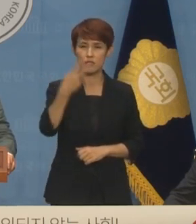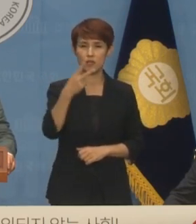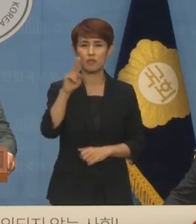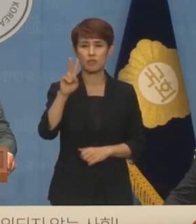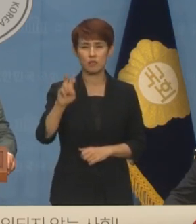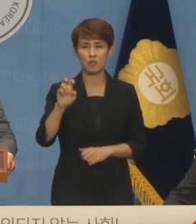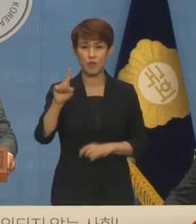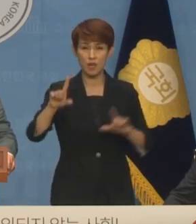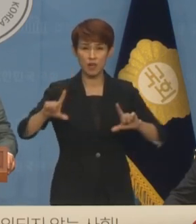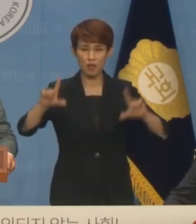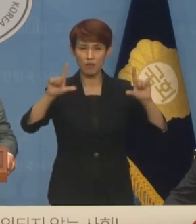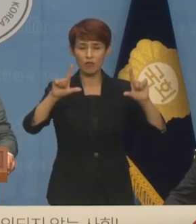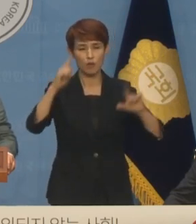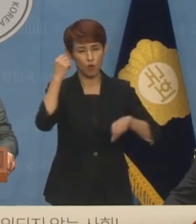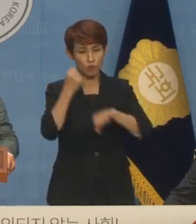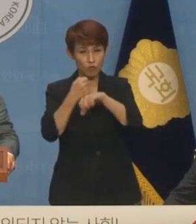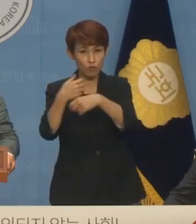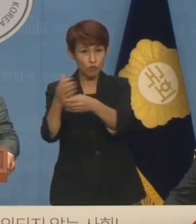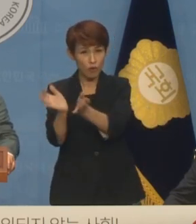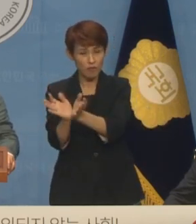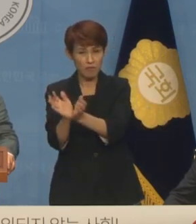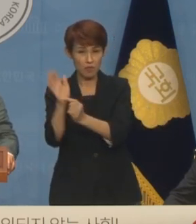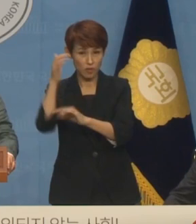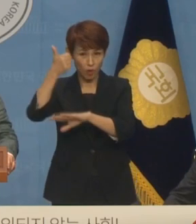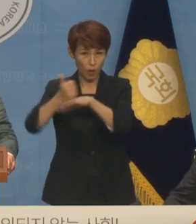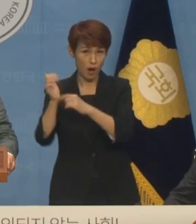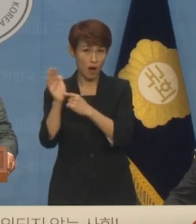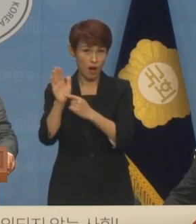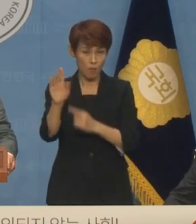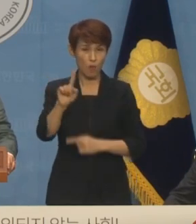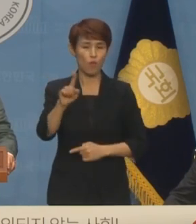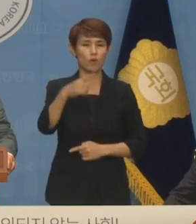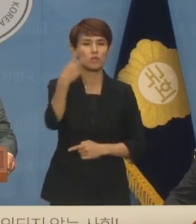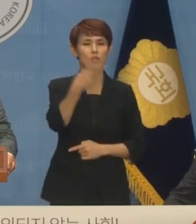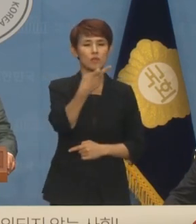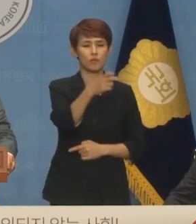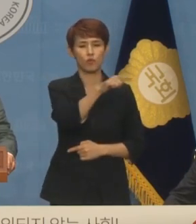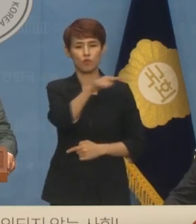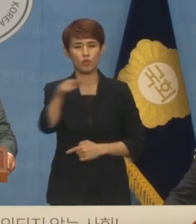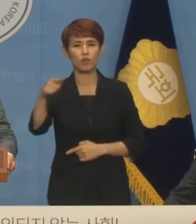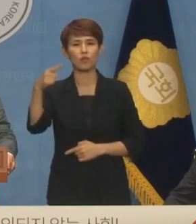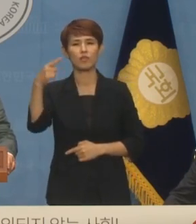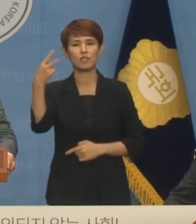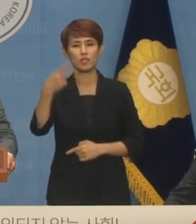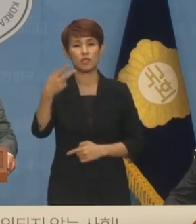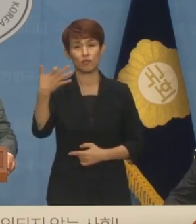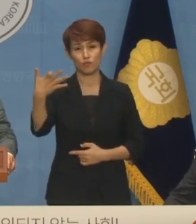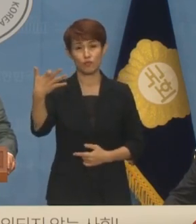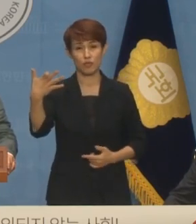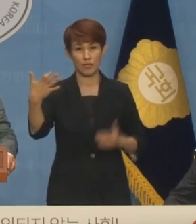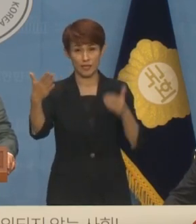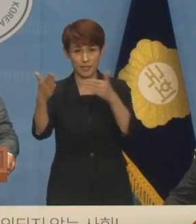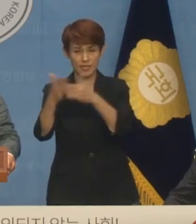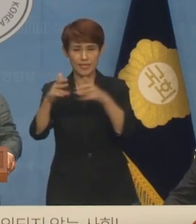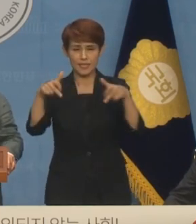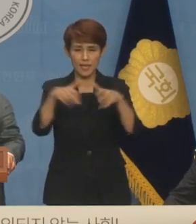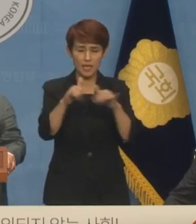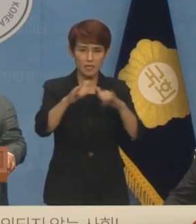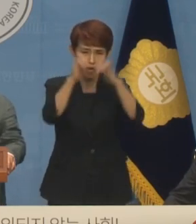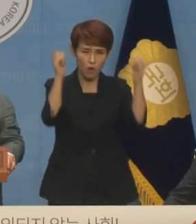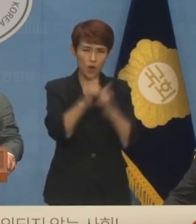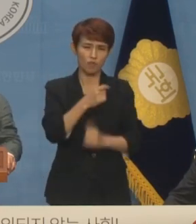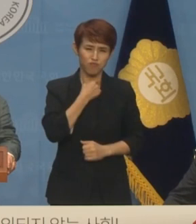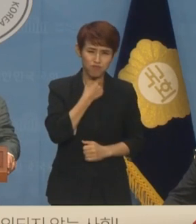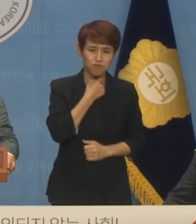2021년 보건사회연구원에 따르면 2012년부터 2019년까지 장애인의 사회적 요구도가